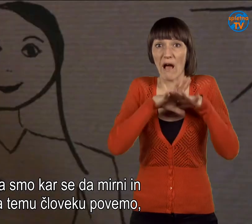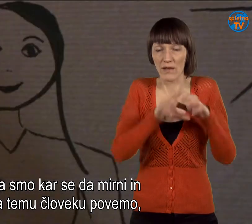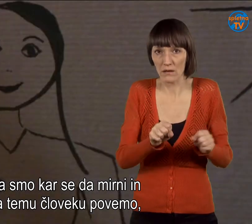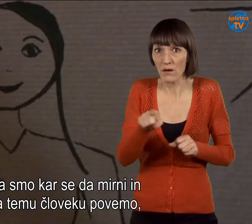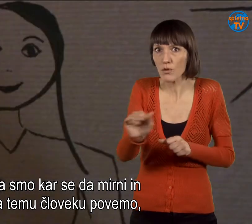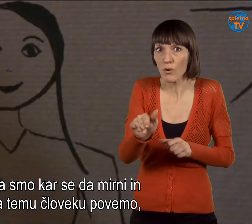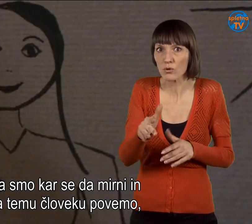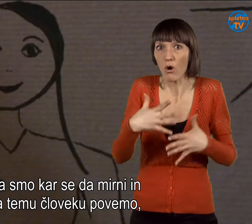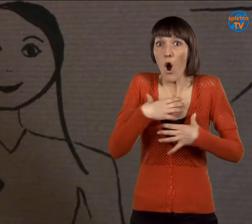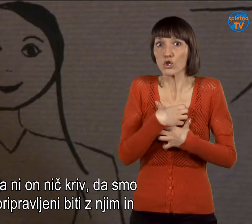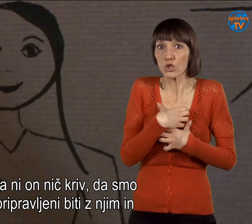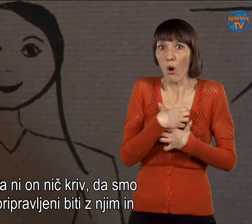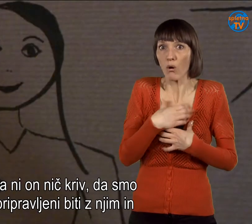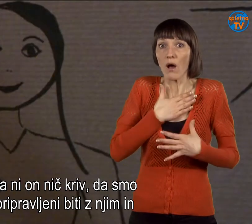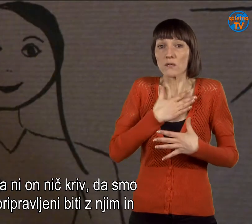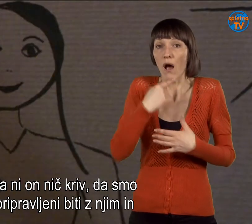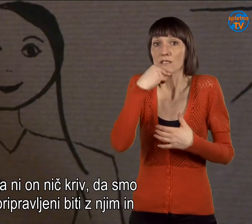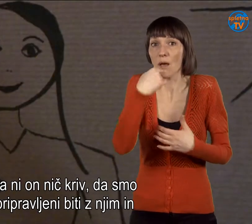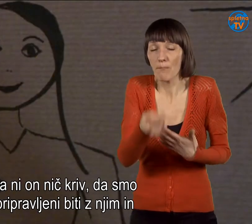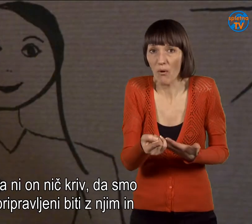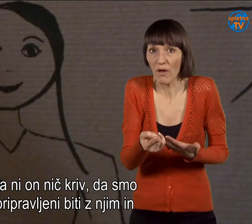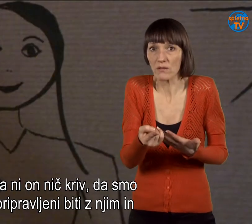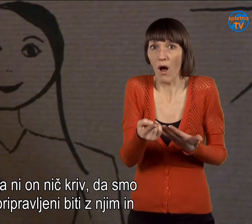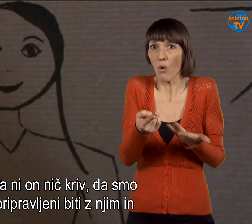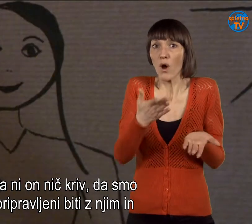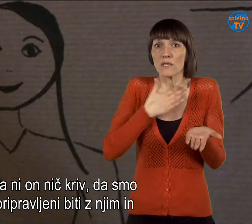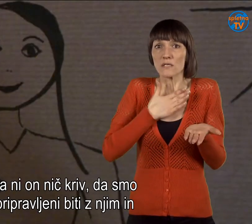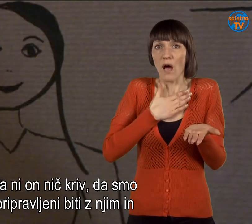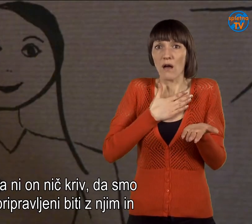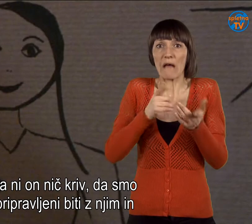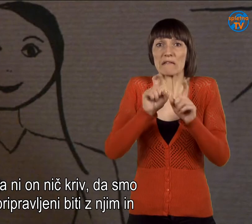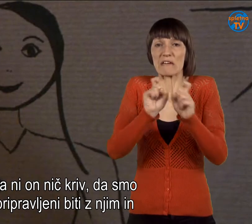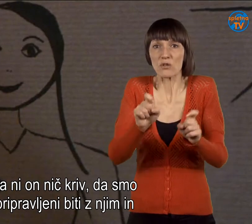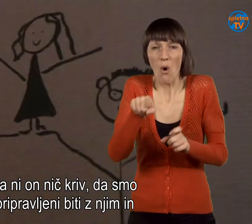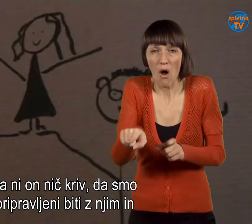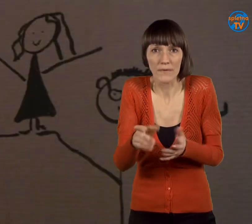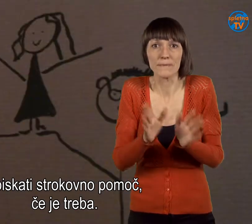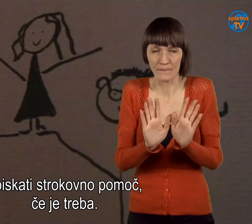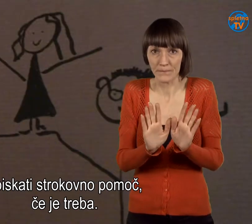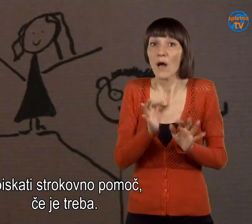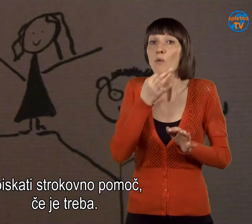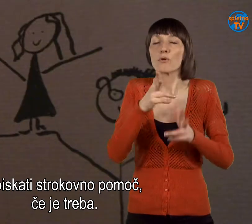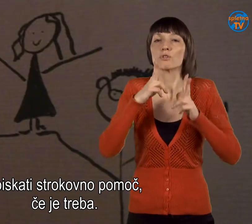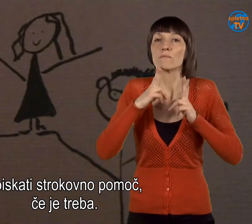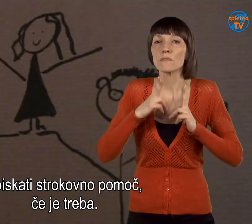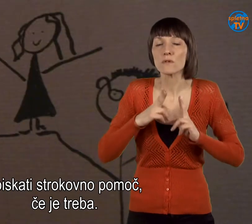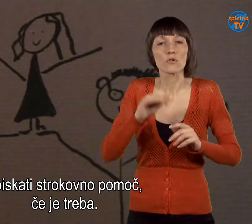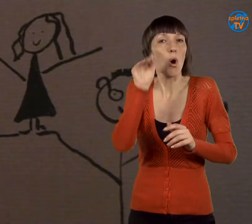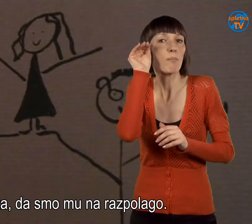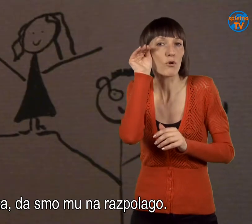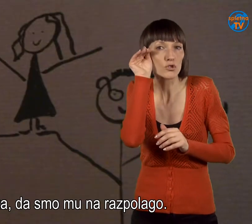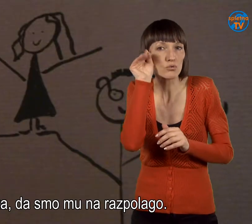da temu človeku povemo, da ni on nič kriv, da karkoli, da smo pripravljeni biti z njim, poiskati strokovno pomoč, če je